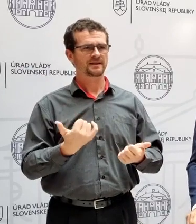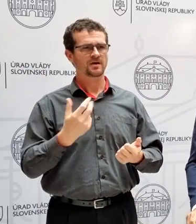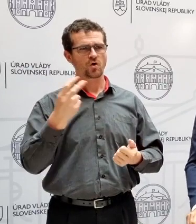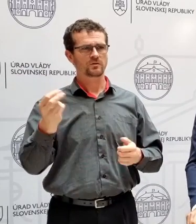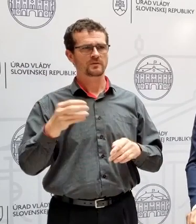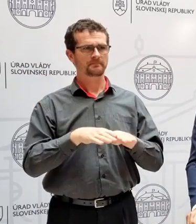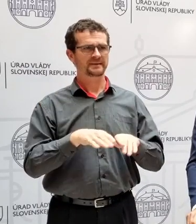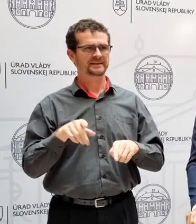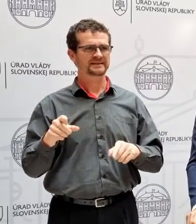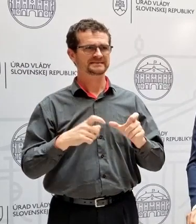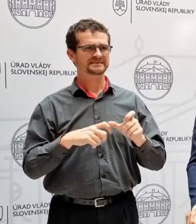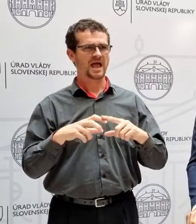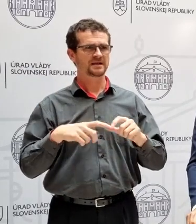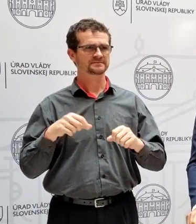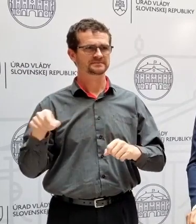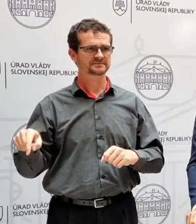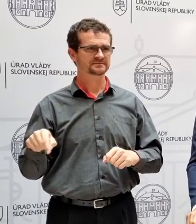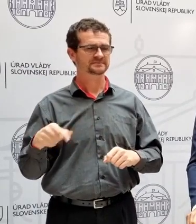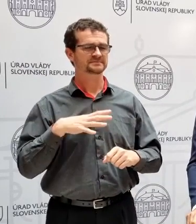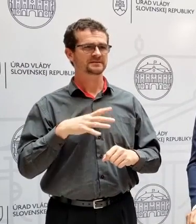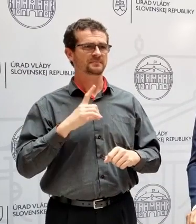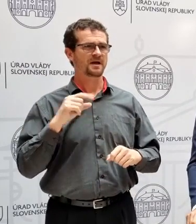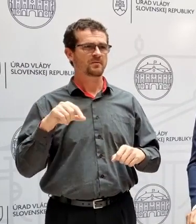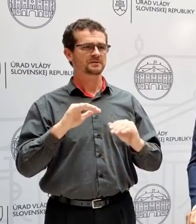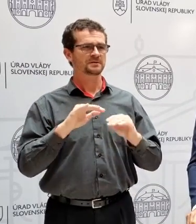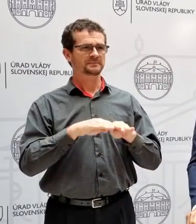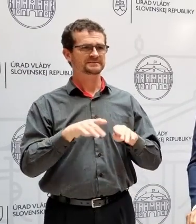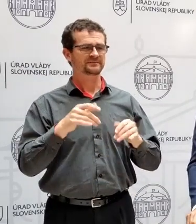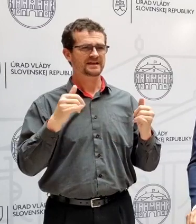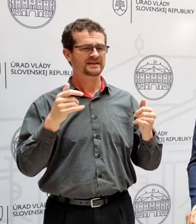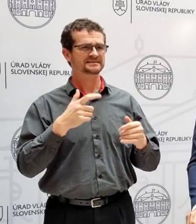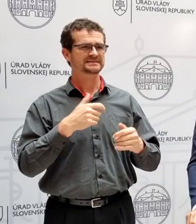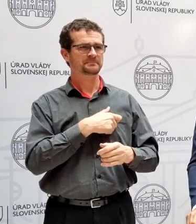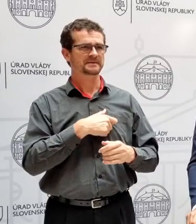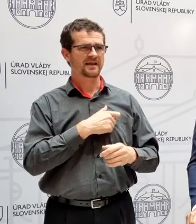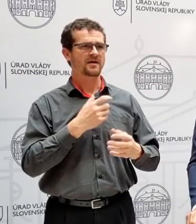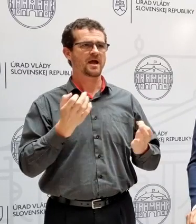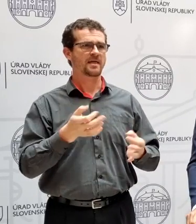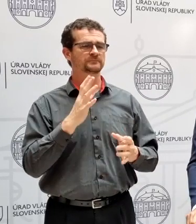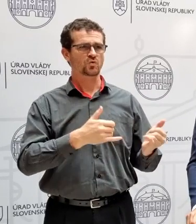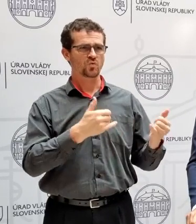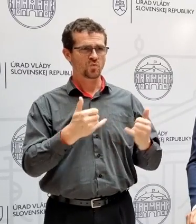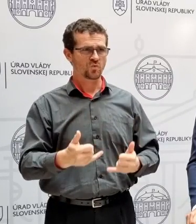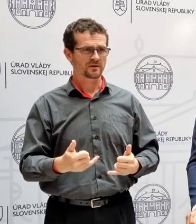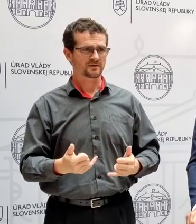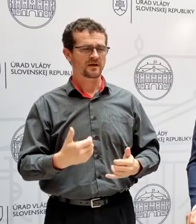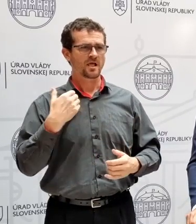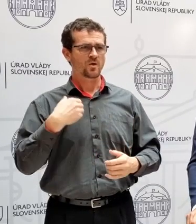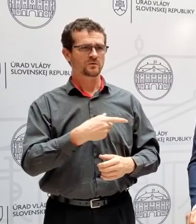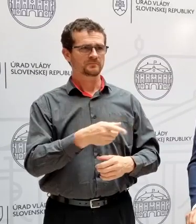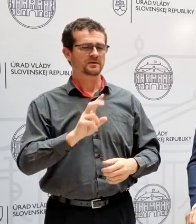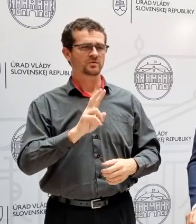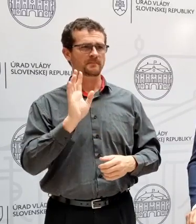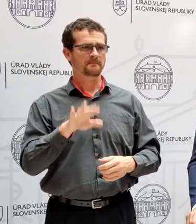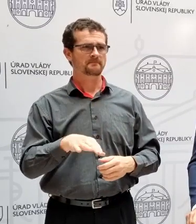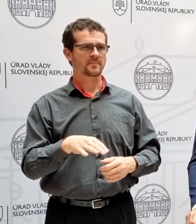opúšťajú ministri za SAS, ale chceme, aby tie rezorty boli spravované lepšie, ako boli spravované doteraz, ľuďmi, ktorí